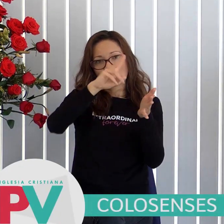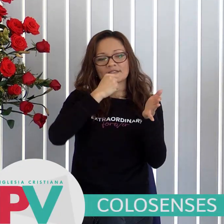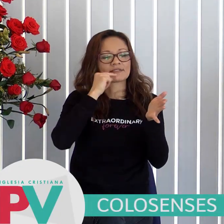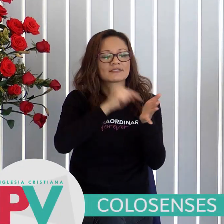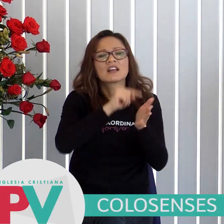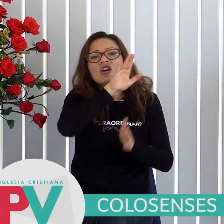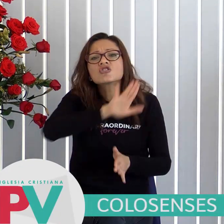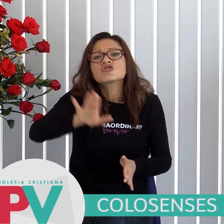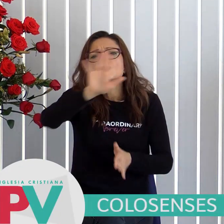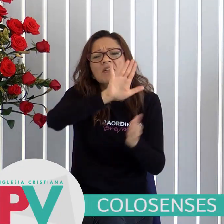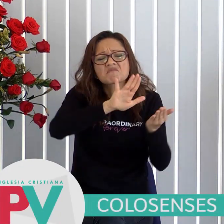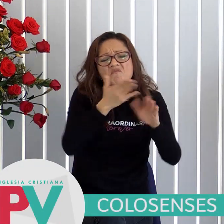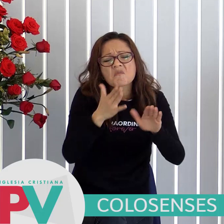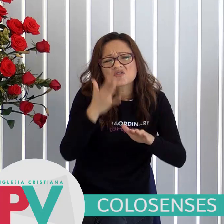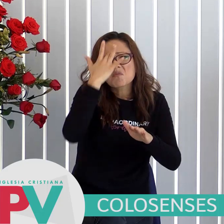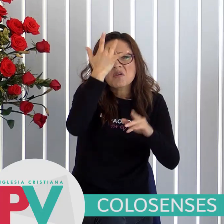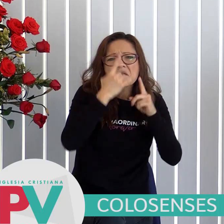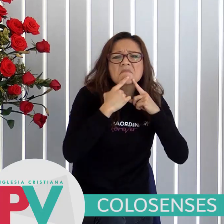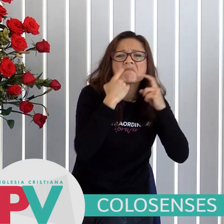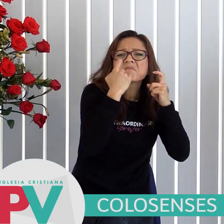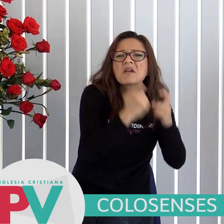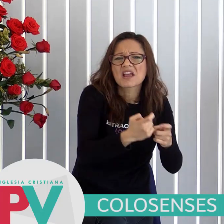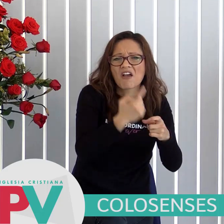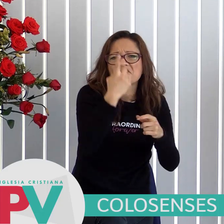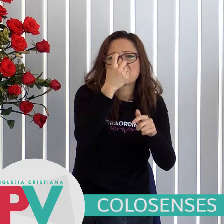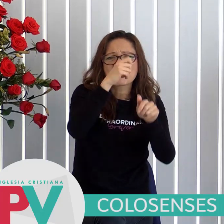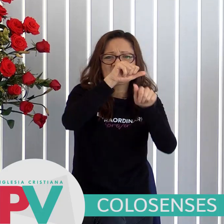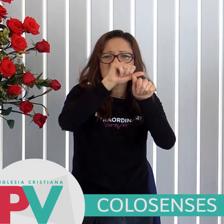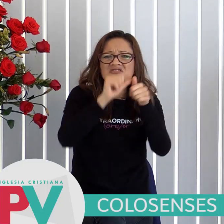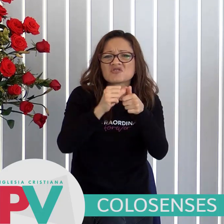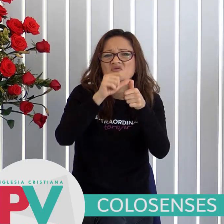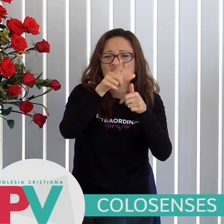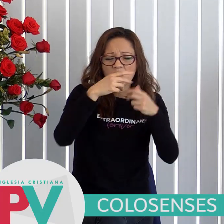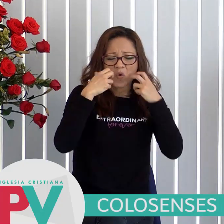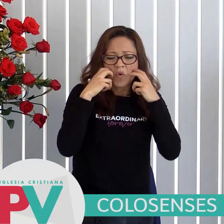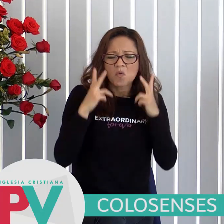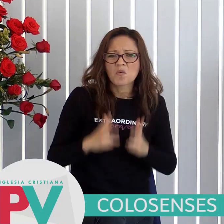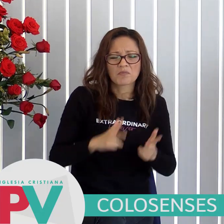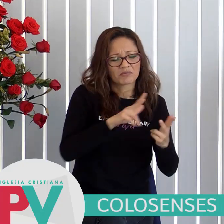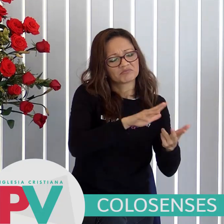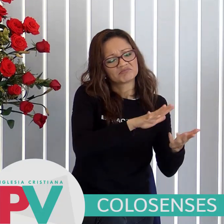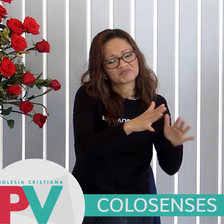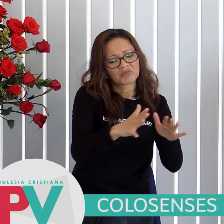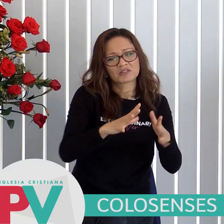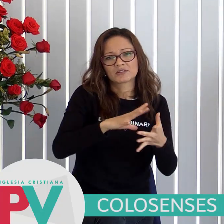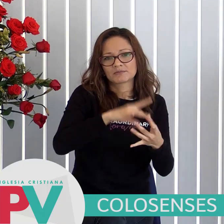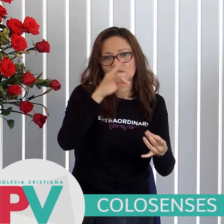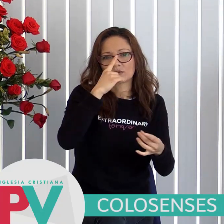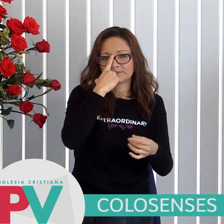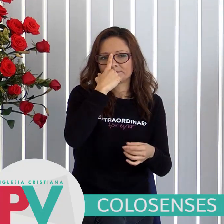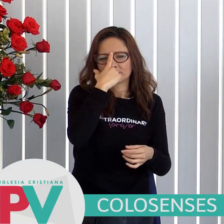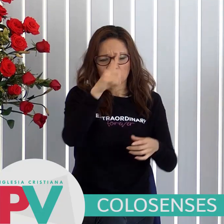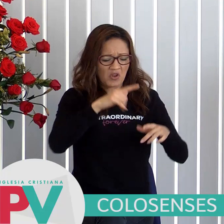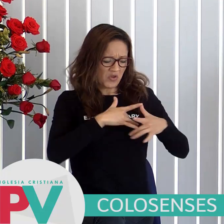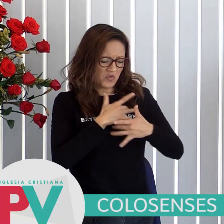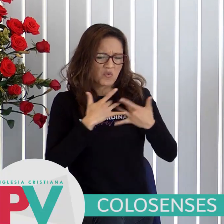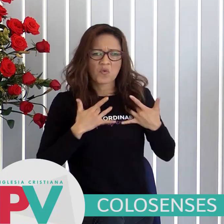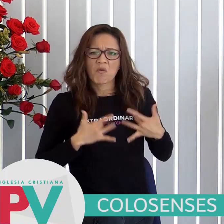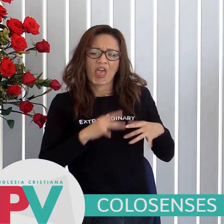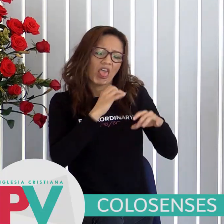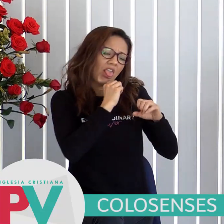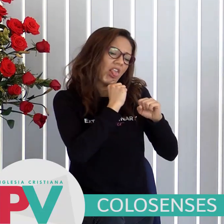estando muertos en pecados y en la incircuncisión de vuestra carne, o sea, su corazón estaba